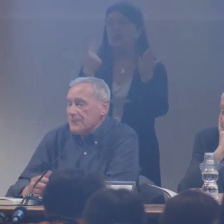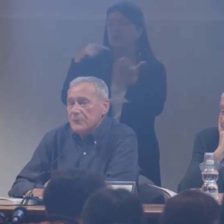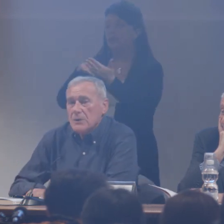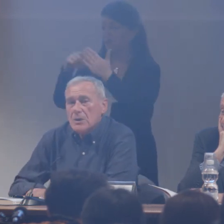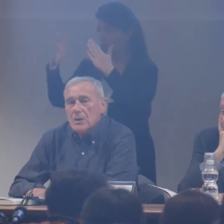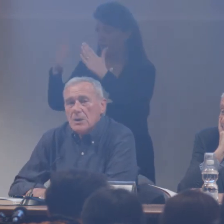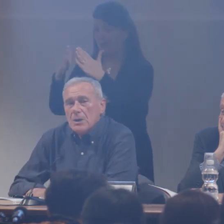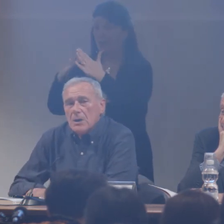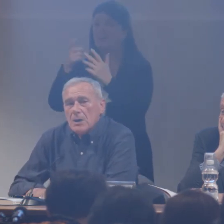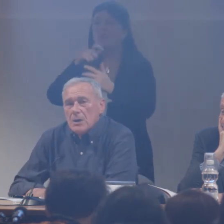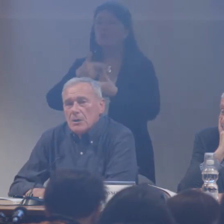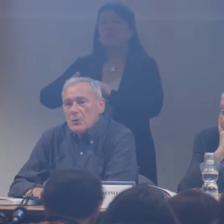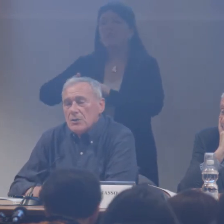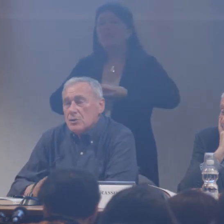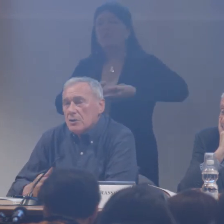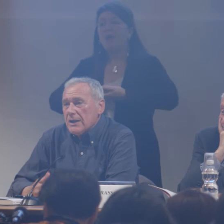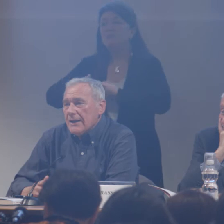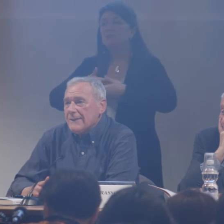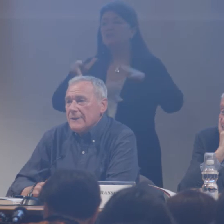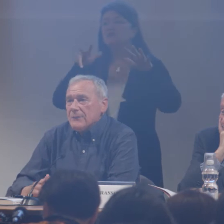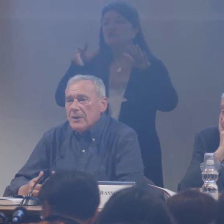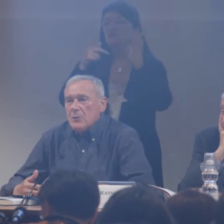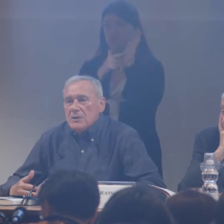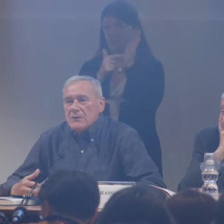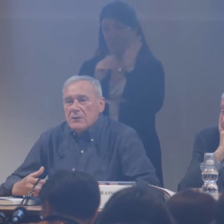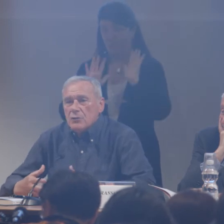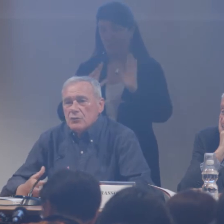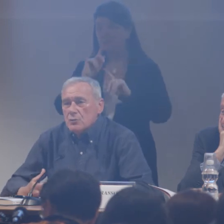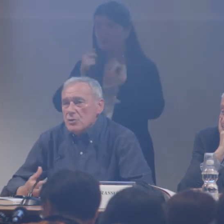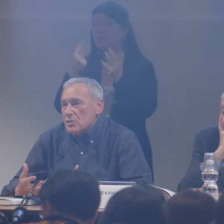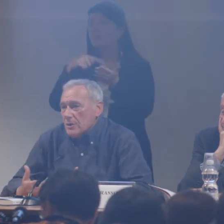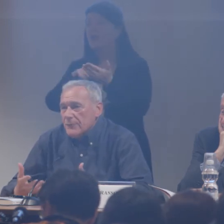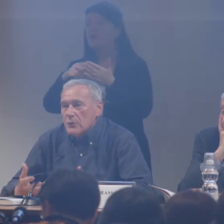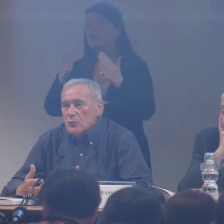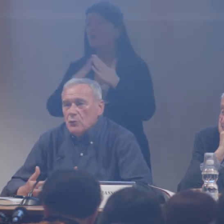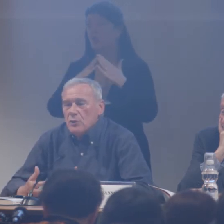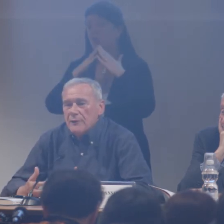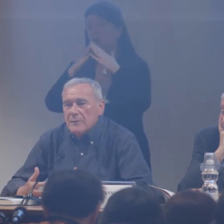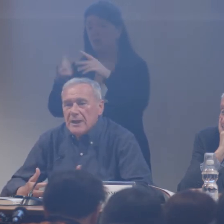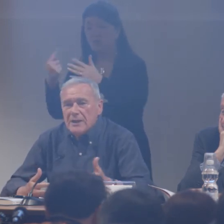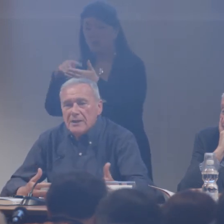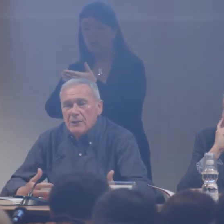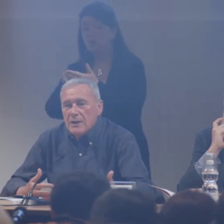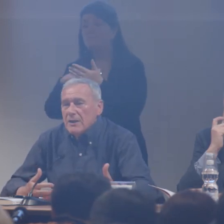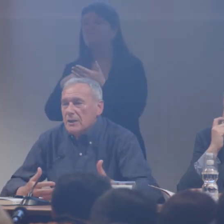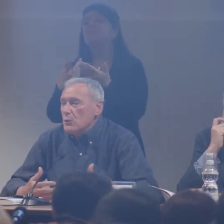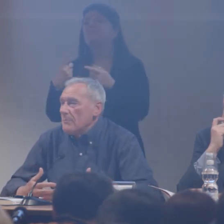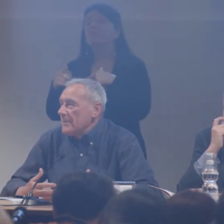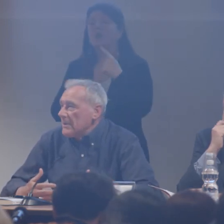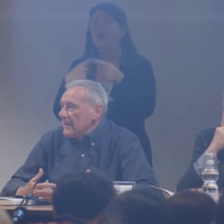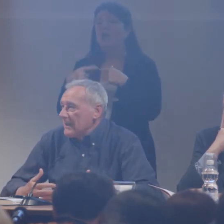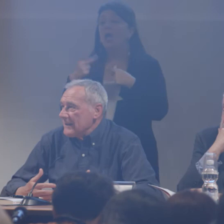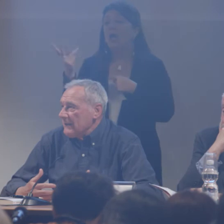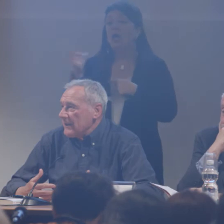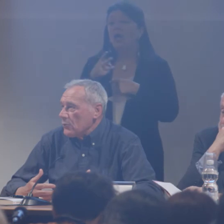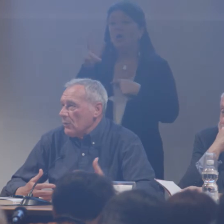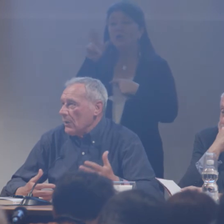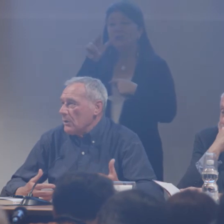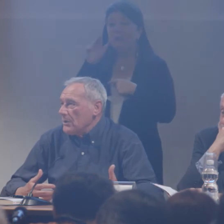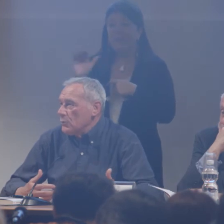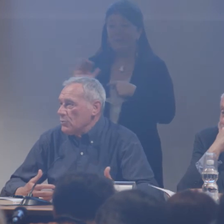mesi. Quindi torna a casa e quindi si ricostituisce questo nucleo familiare. Arrivano anche le due bambine che